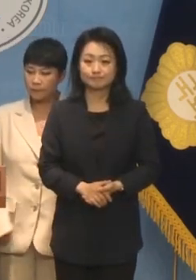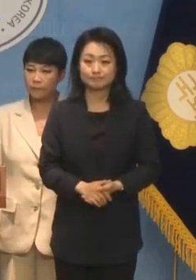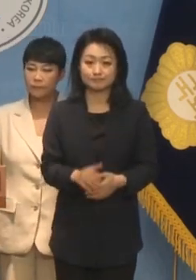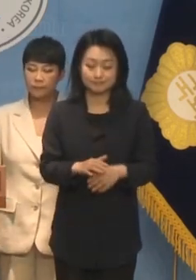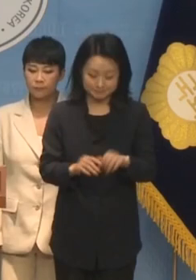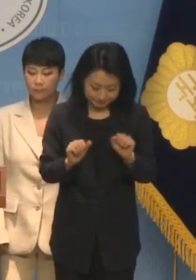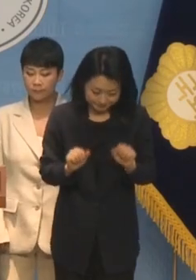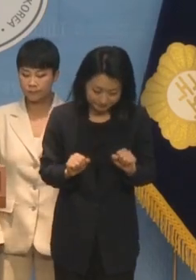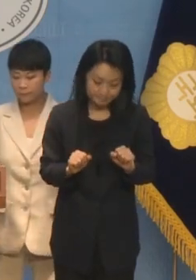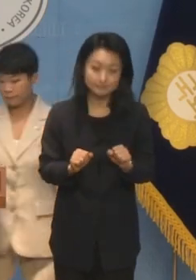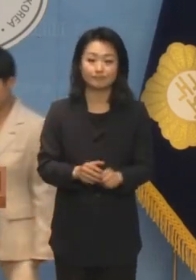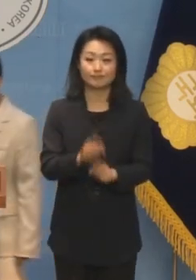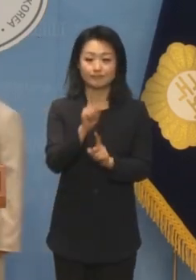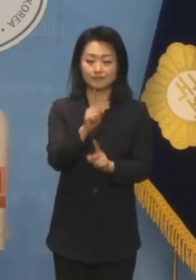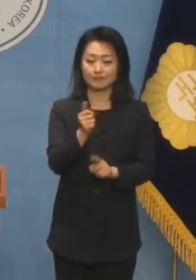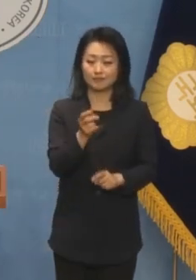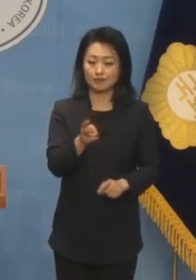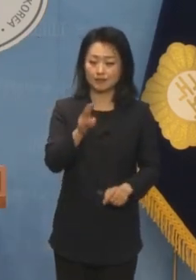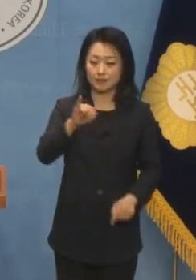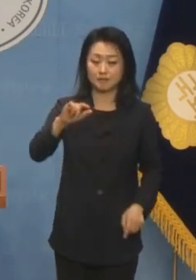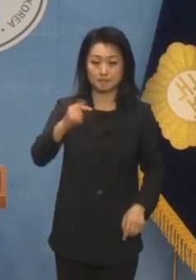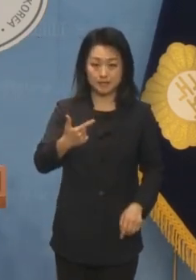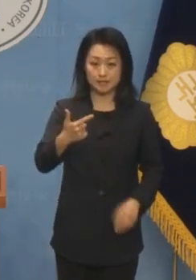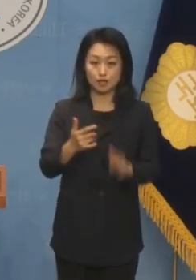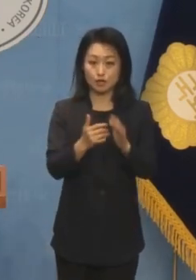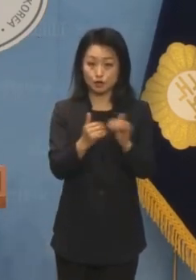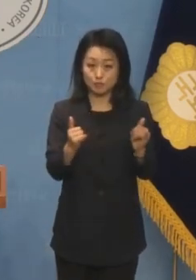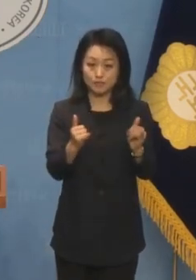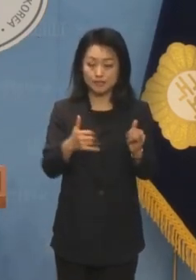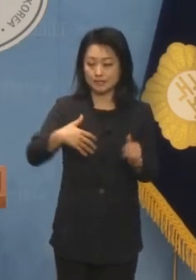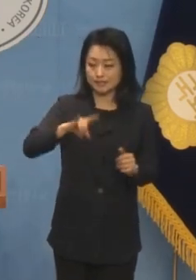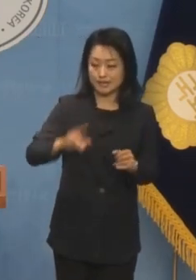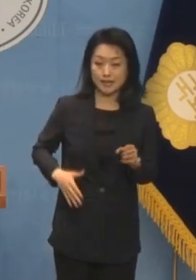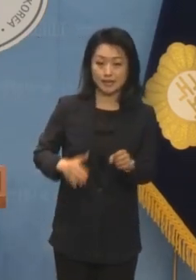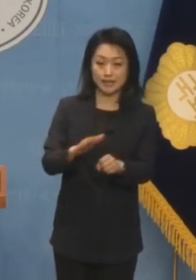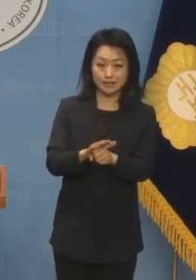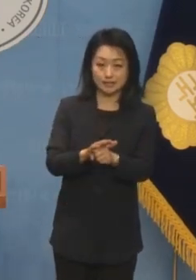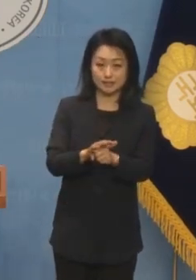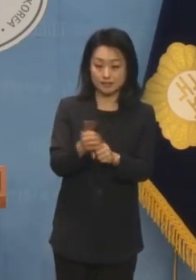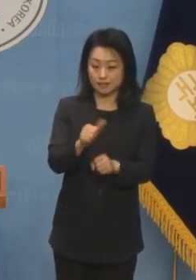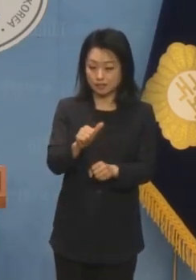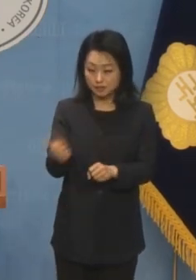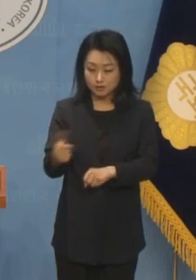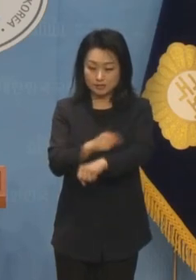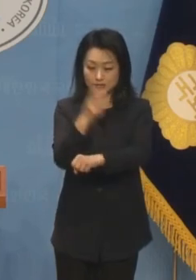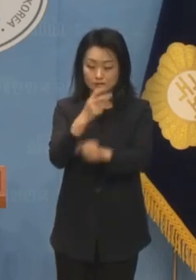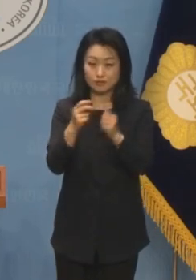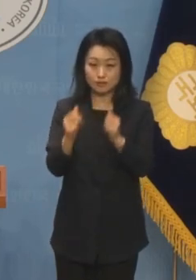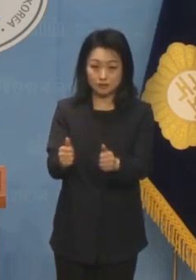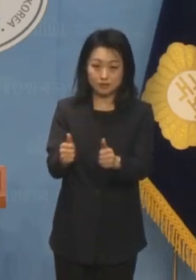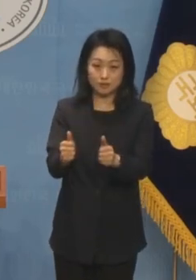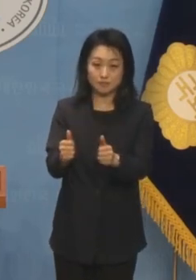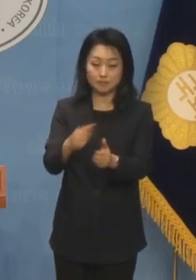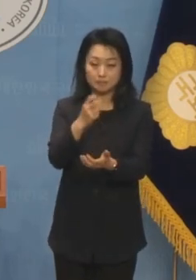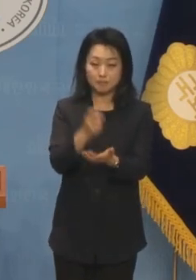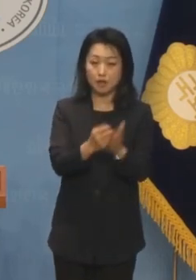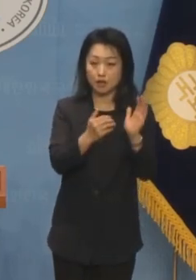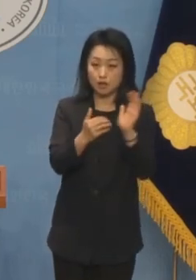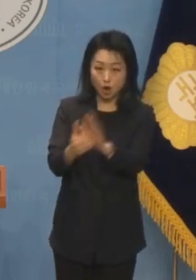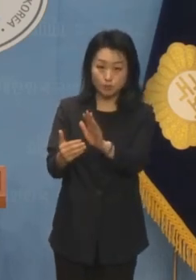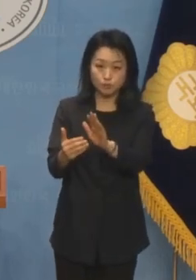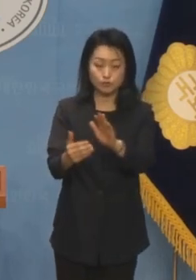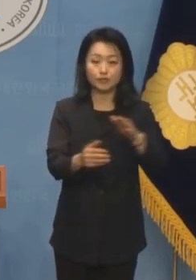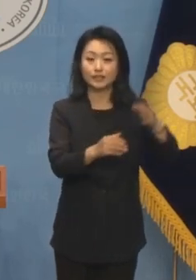네, 안녕하십니까. 이혜민입니다. 국민은 최혜병 특검법을 거부한 윤 대통령을 심판할